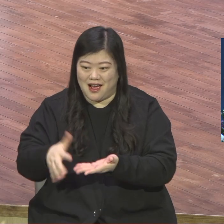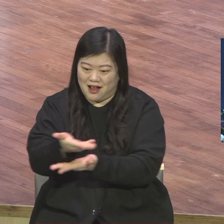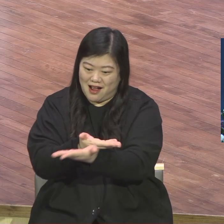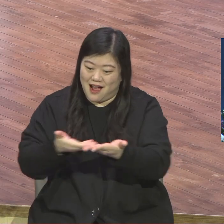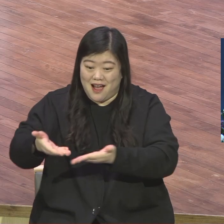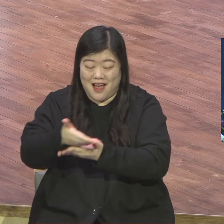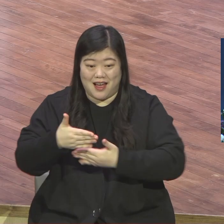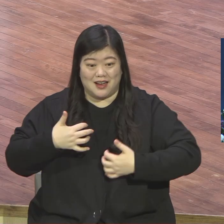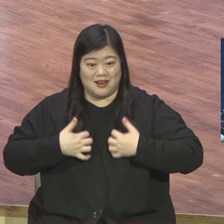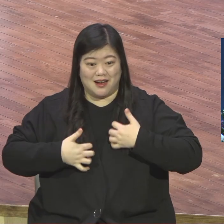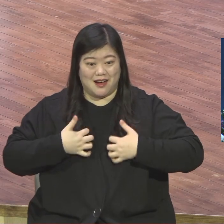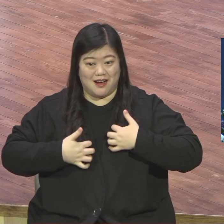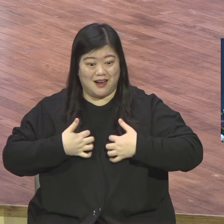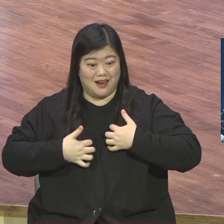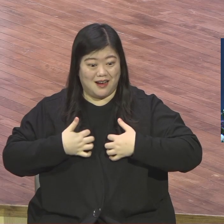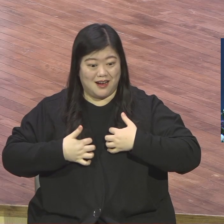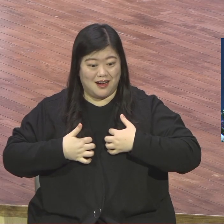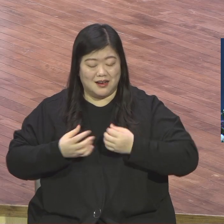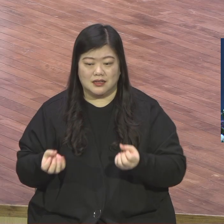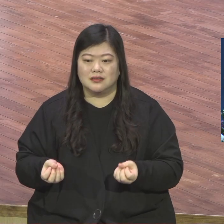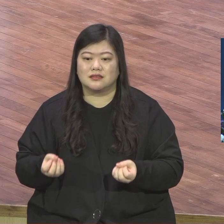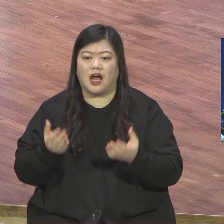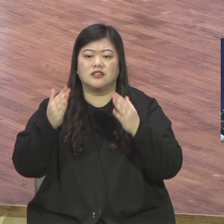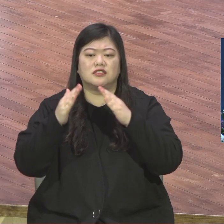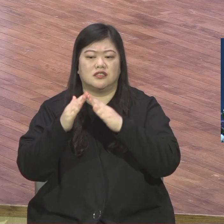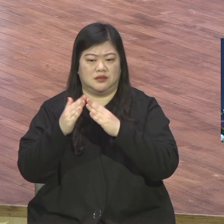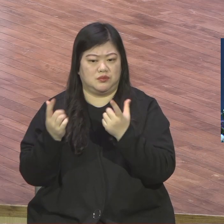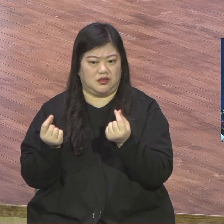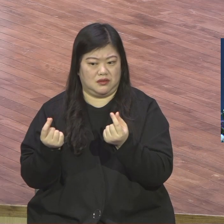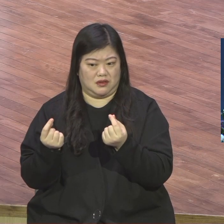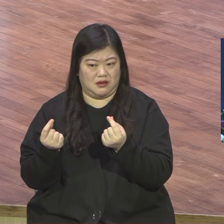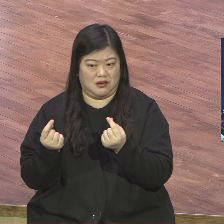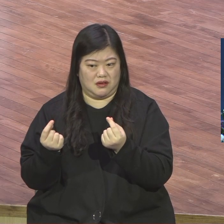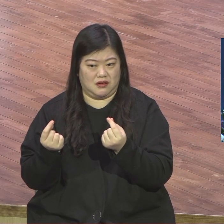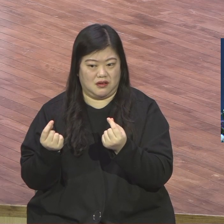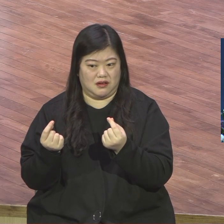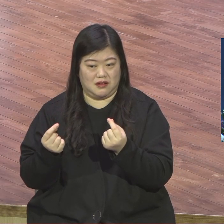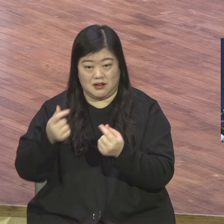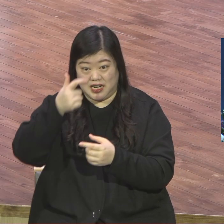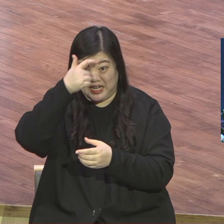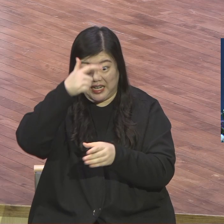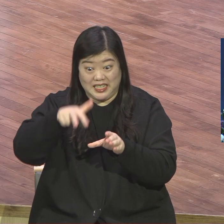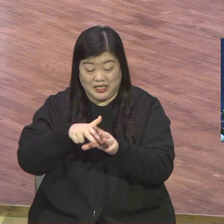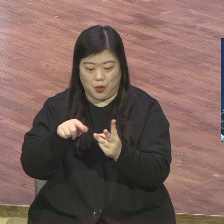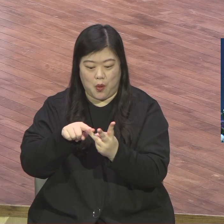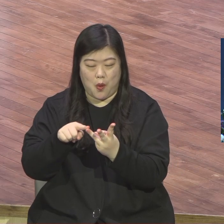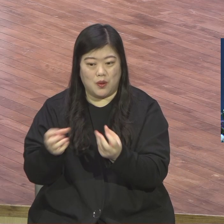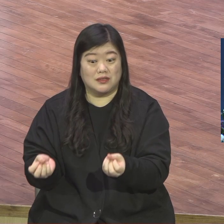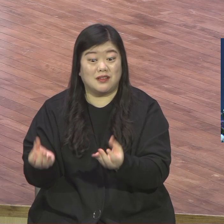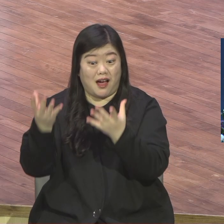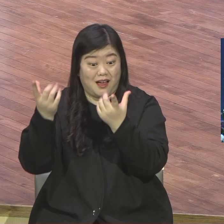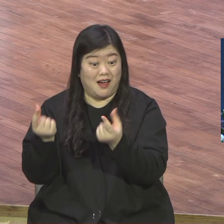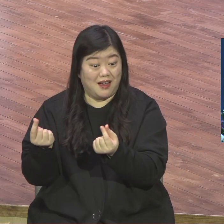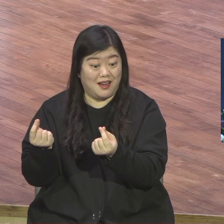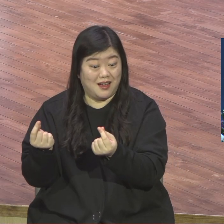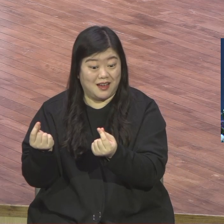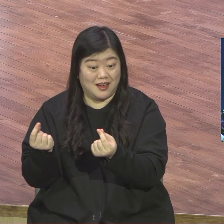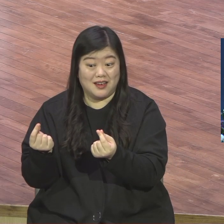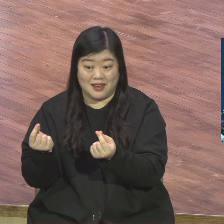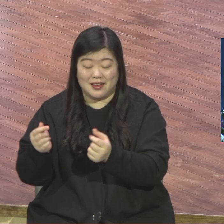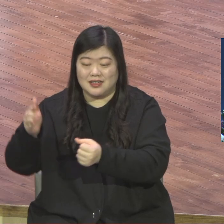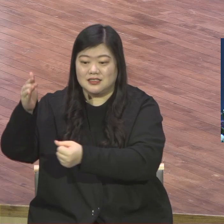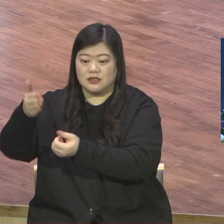그렇게 되는 현장이기 때문에 기독교는 잔치집이다. 그래서